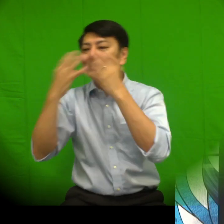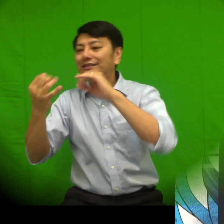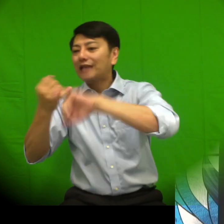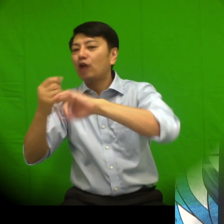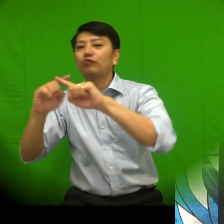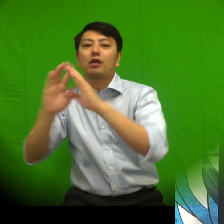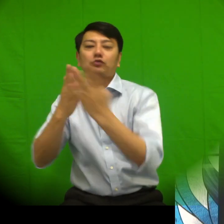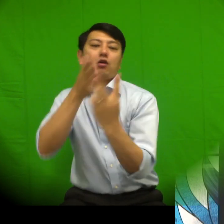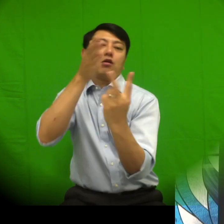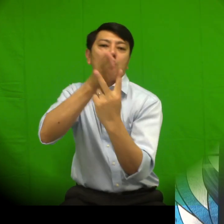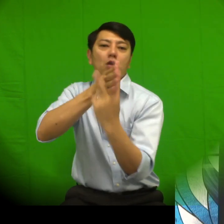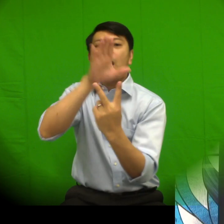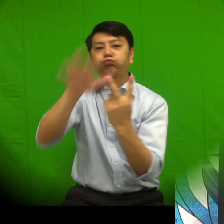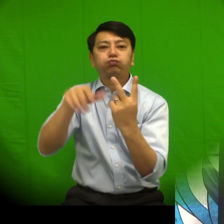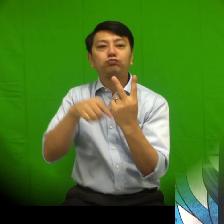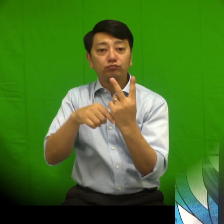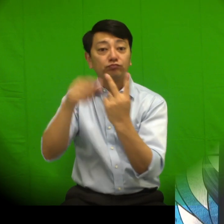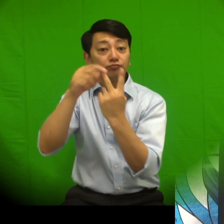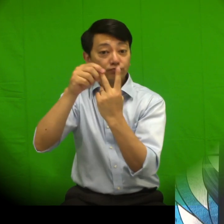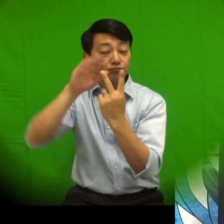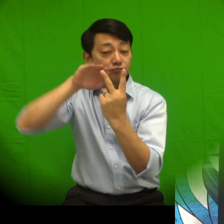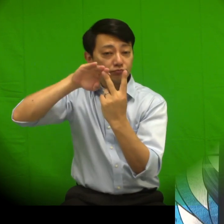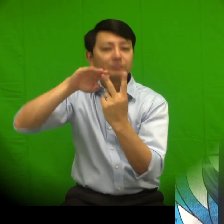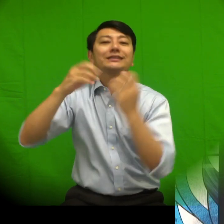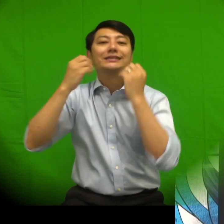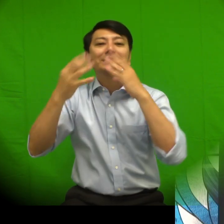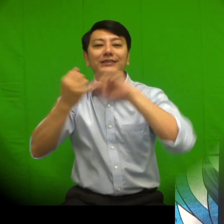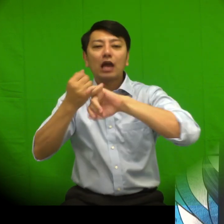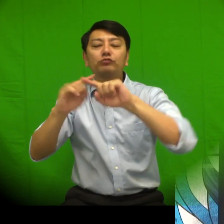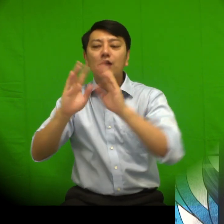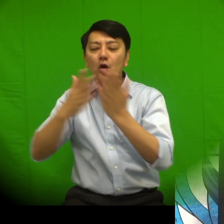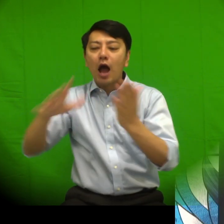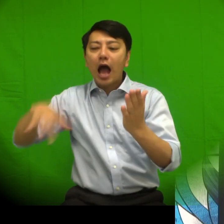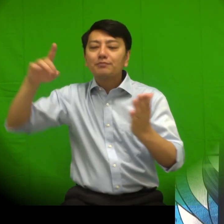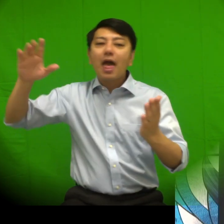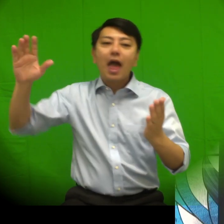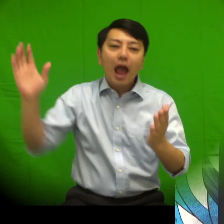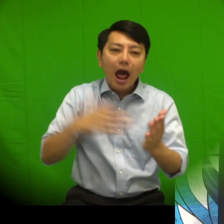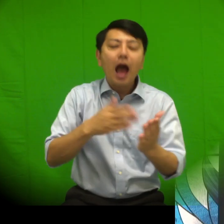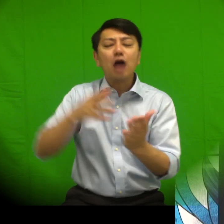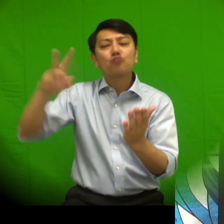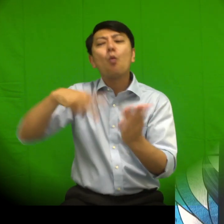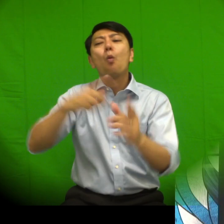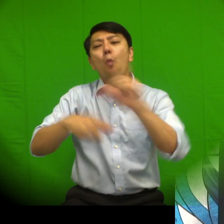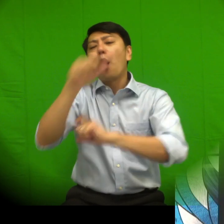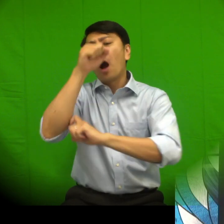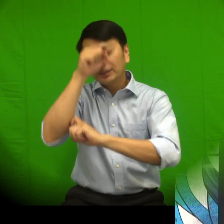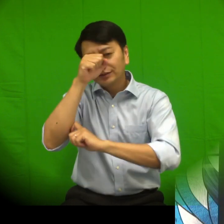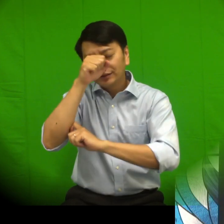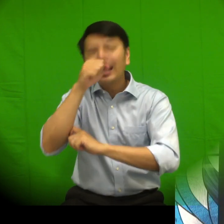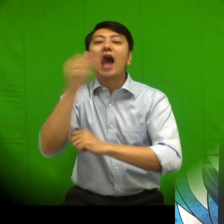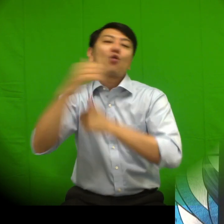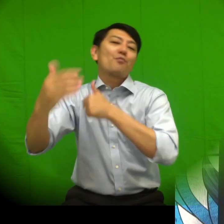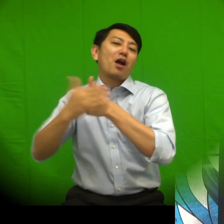新約聖書の初めから読むというのが一般的な上限ですね